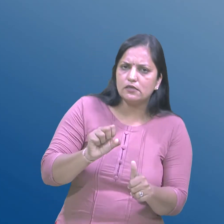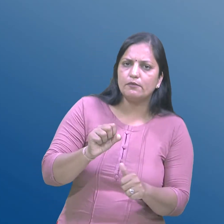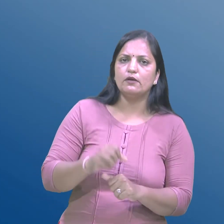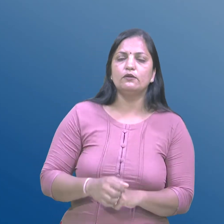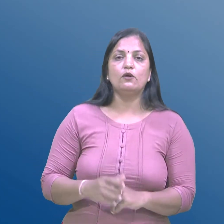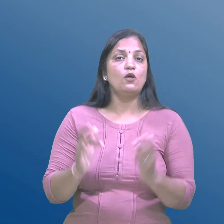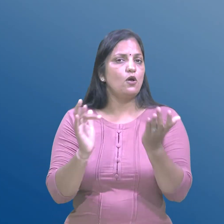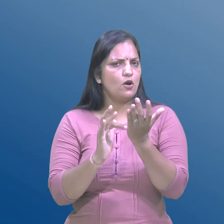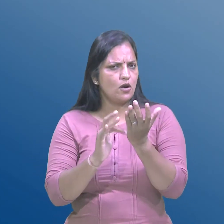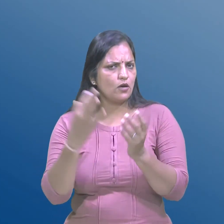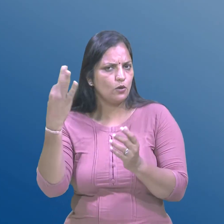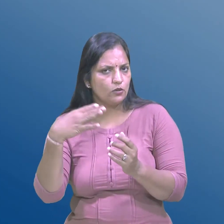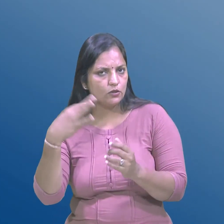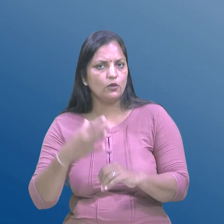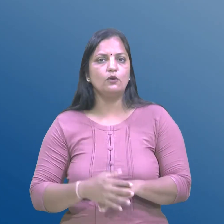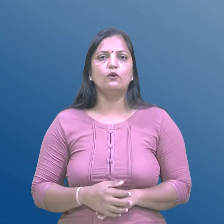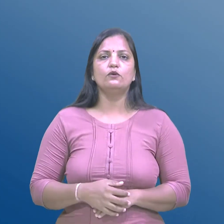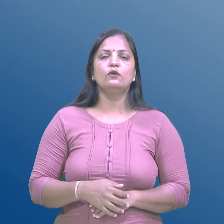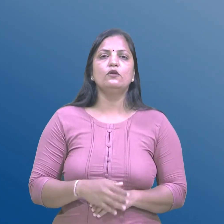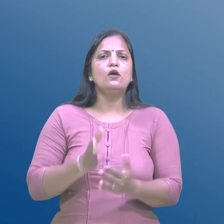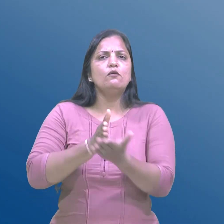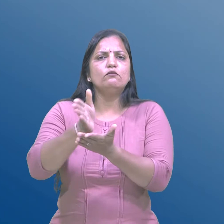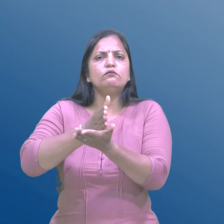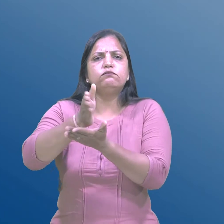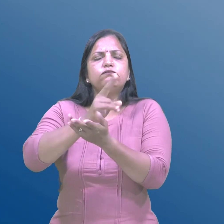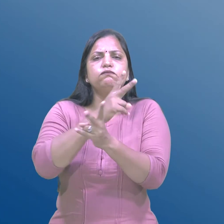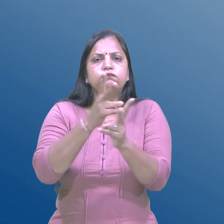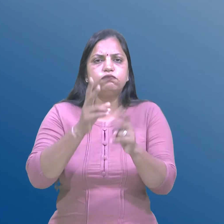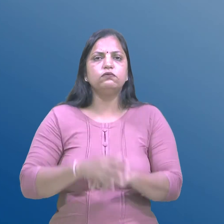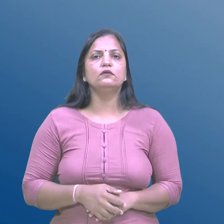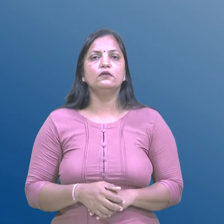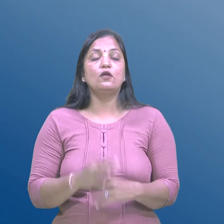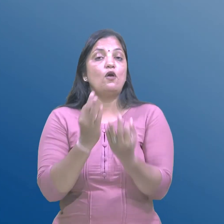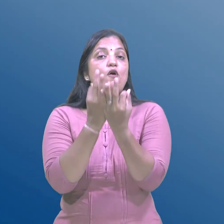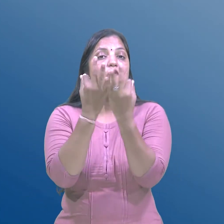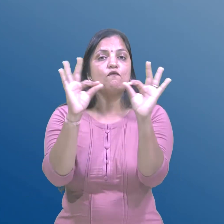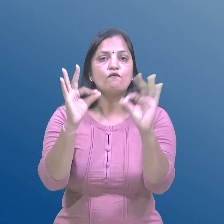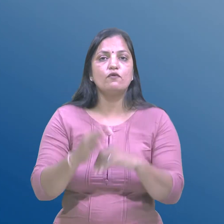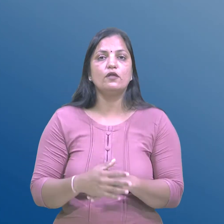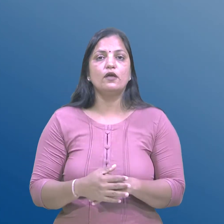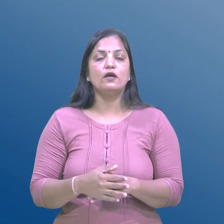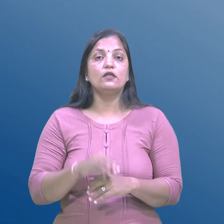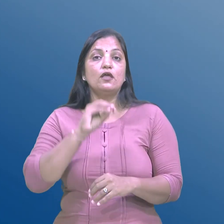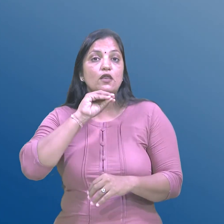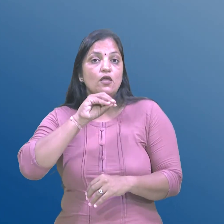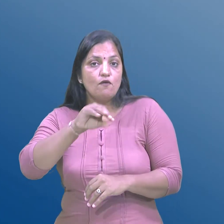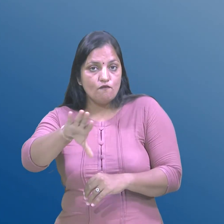માધ્યમો અને પ્રકારો મારફતે તેમની મુક્ત અને માહિતગાર સંમતિ મેળવેલ